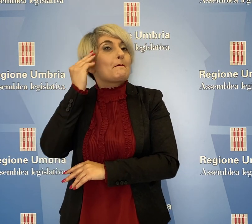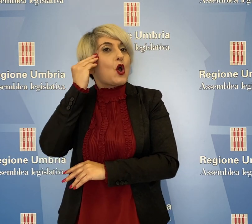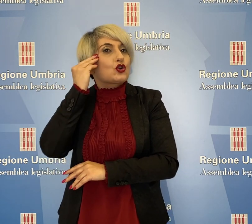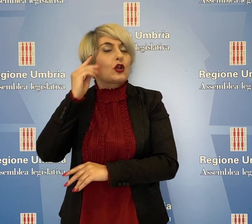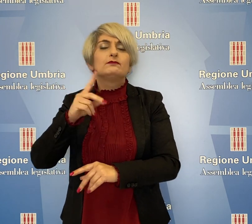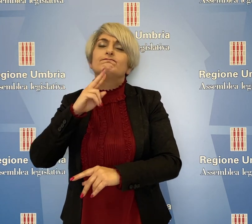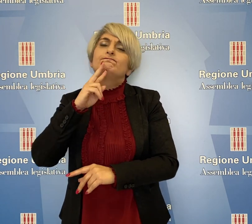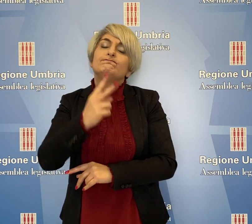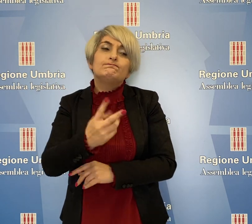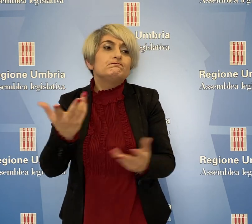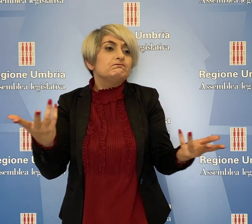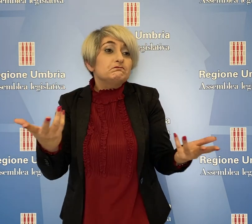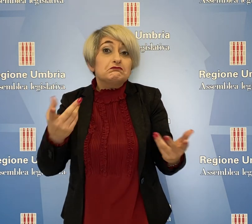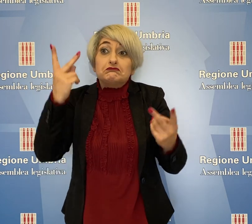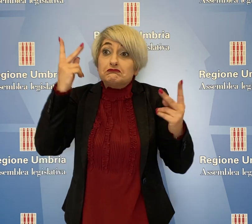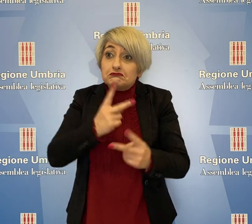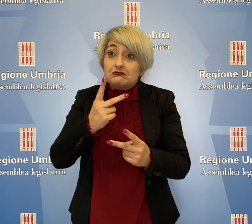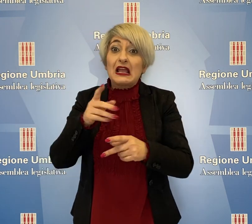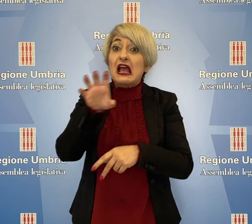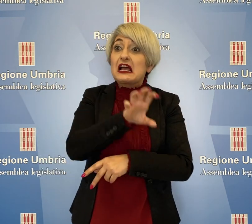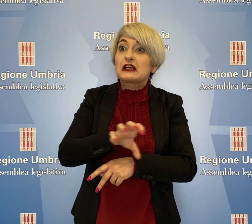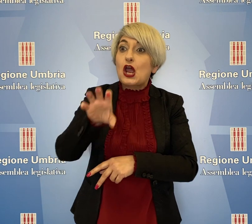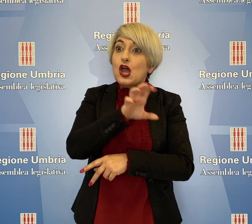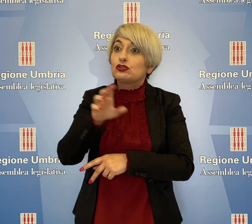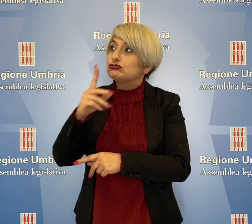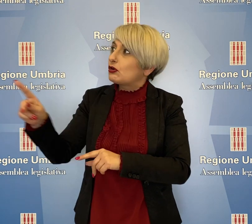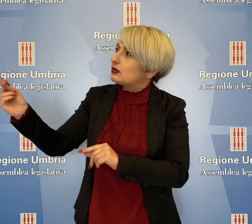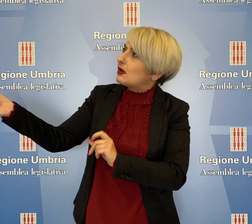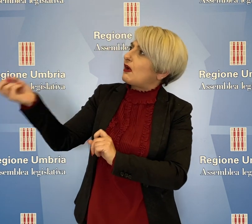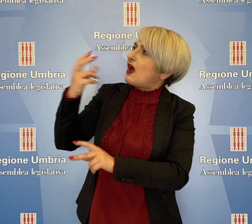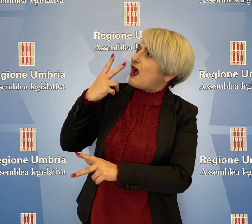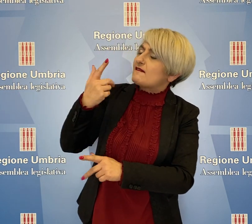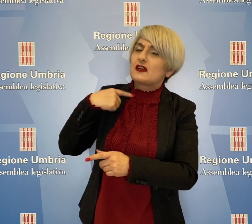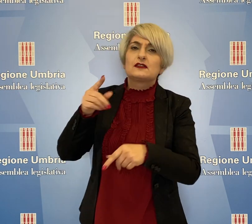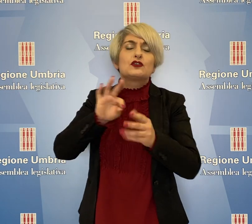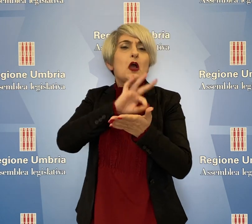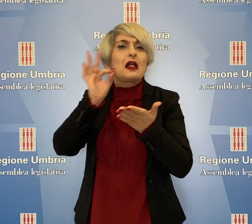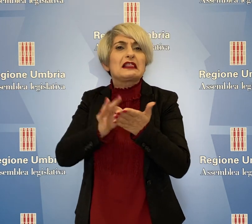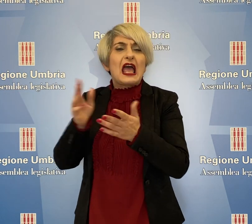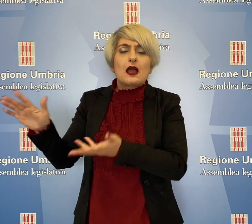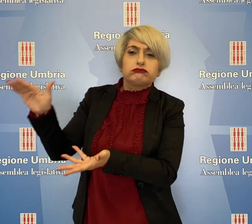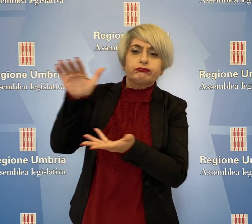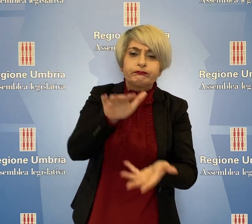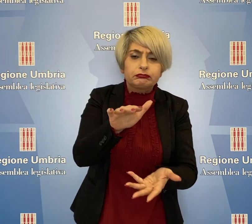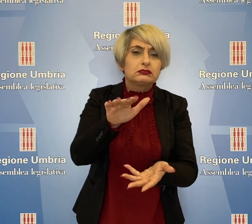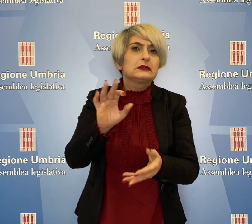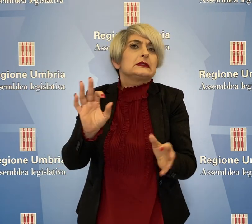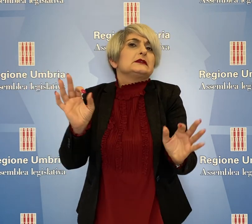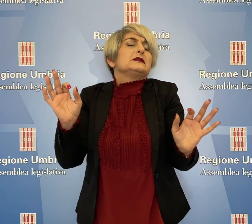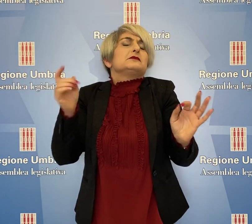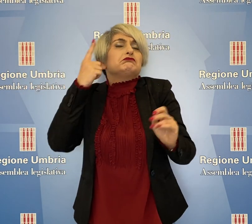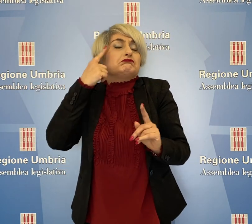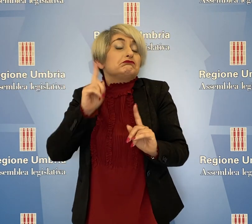ad oggi non sono state comunicate alla regione date di arrivo rispetto a quella partita di vaccini